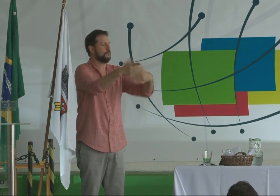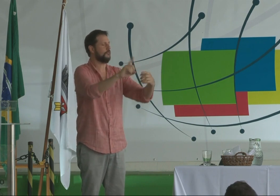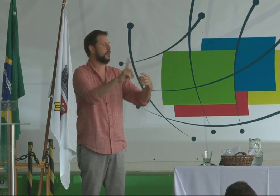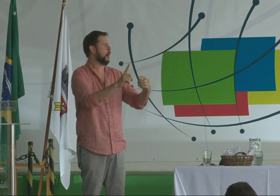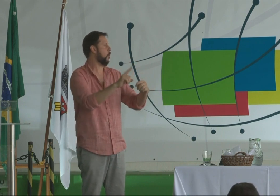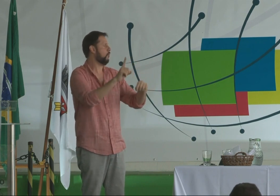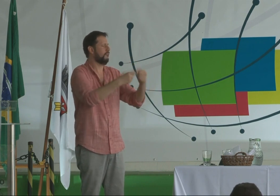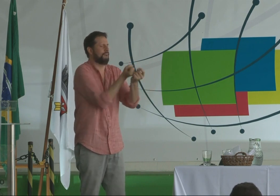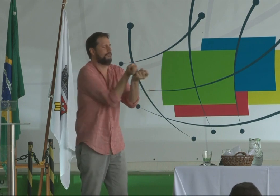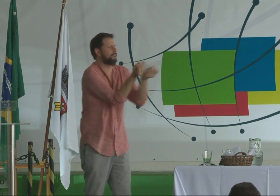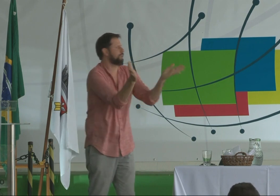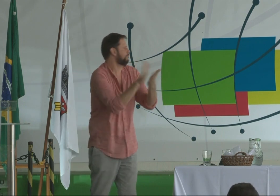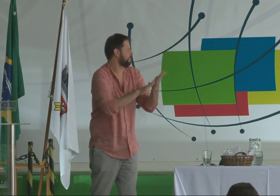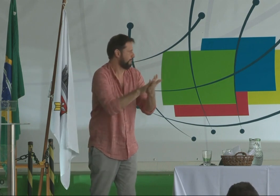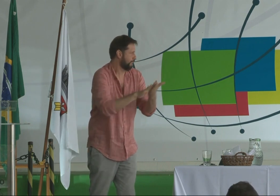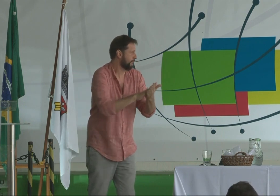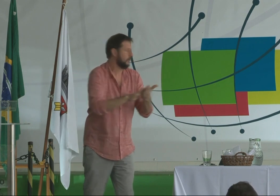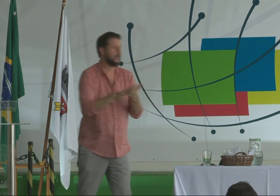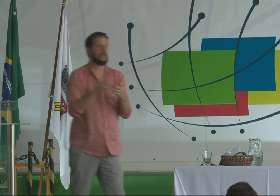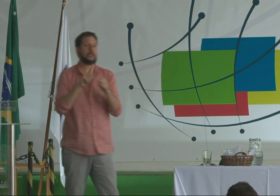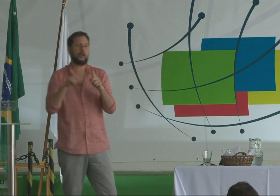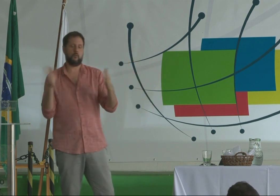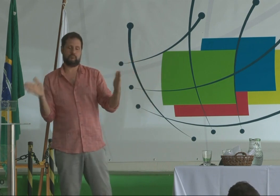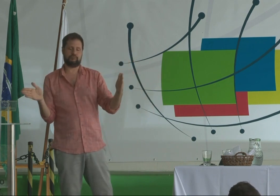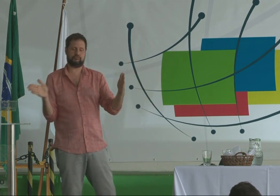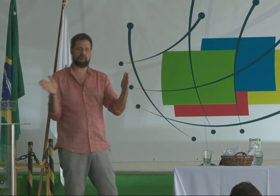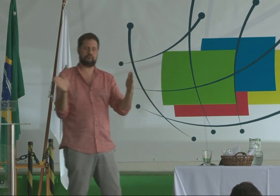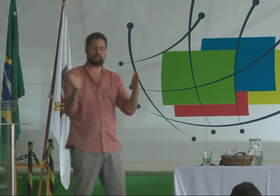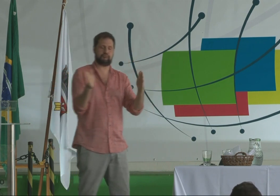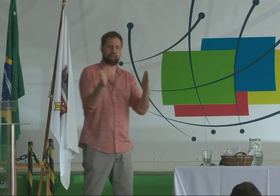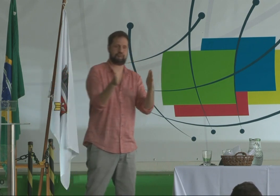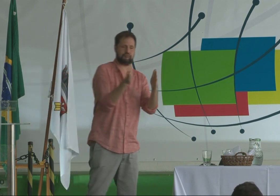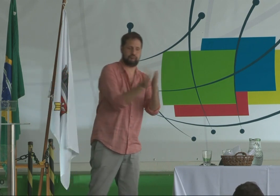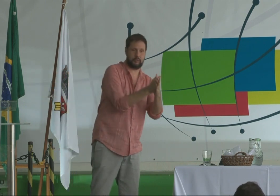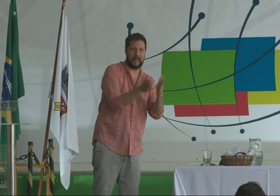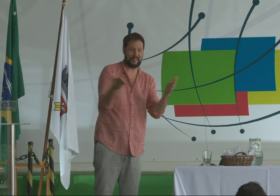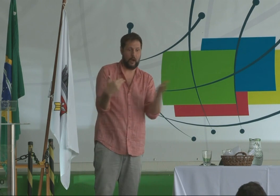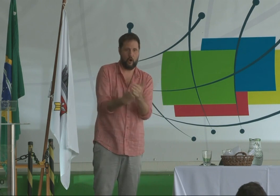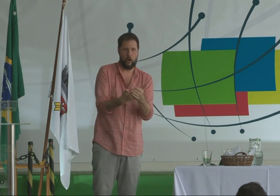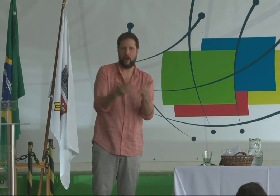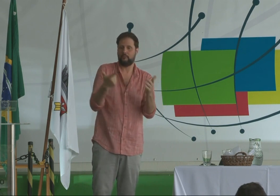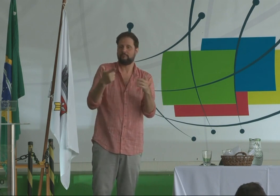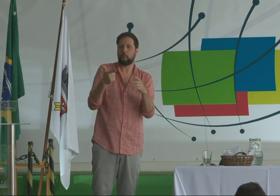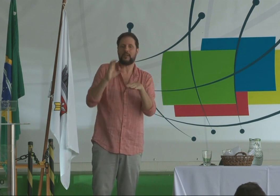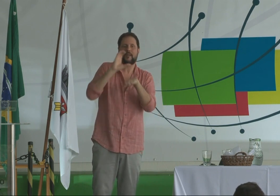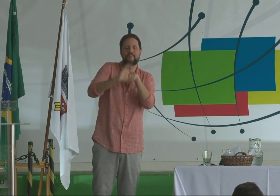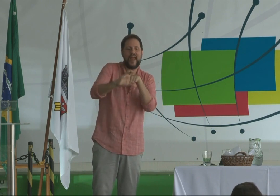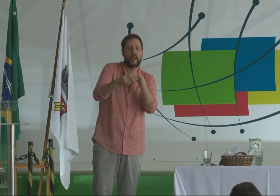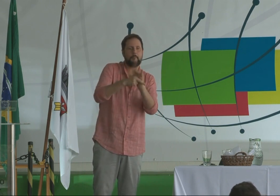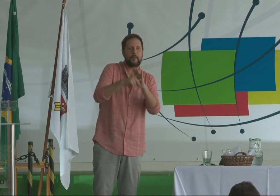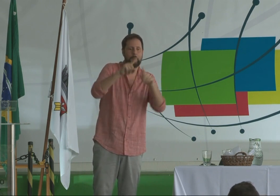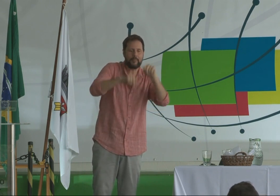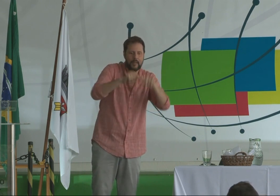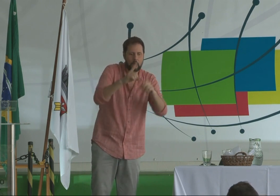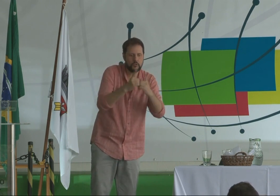interrompido e foi desenvolvido a questão dos materiais, porque o Estado, e aí perdeu-se o tempo. E até agora, as pernas são